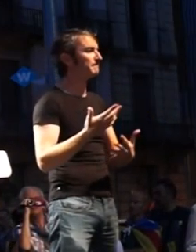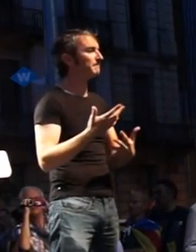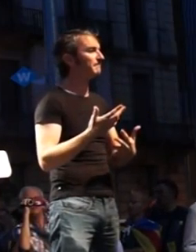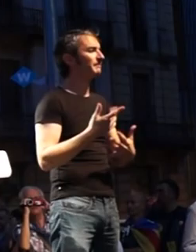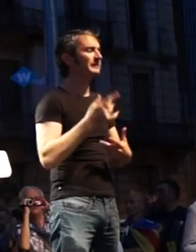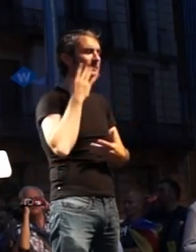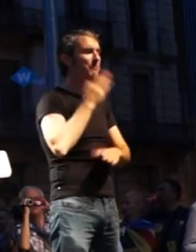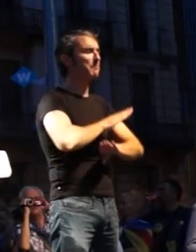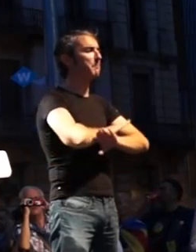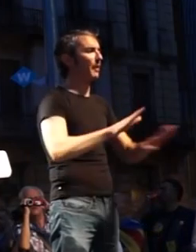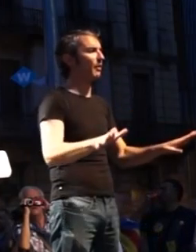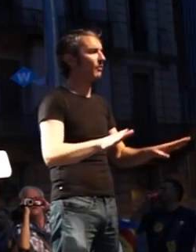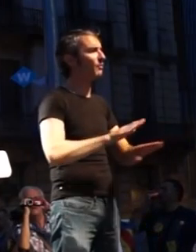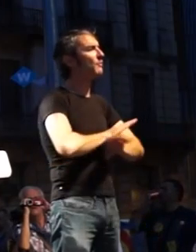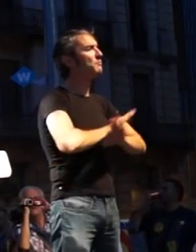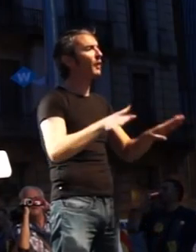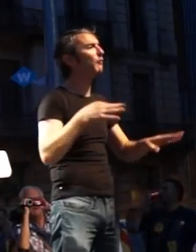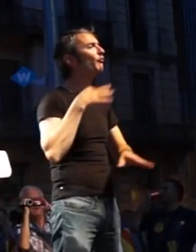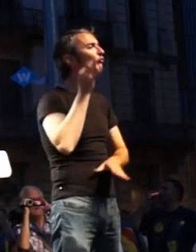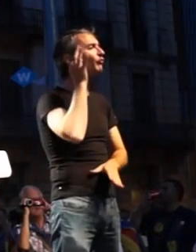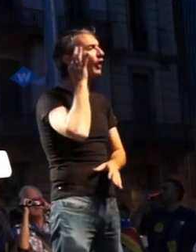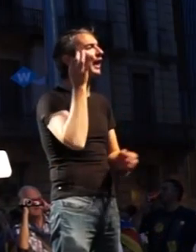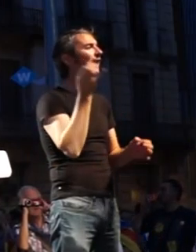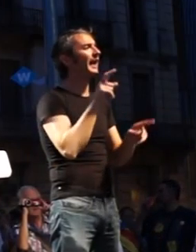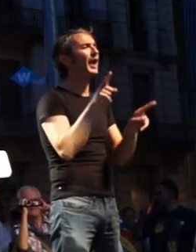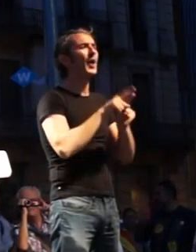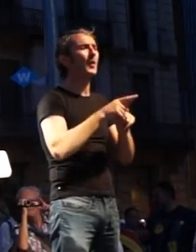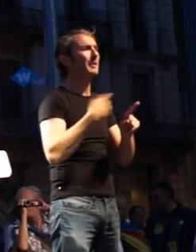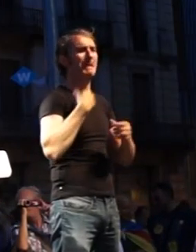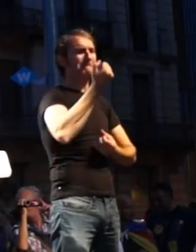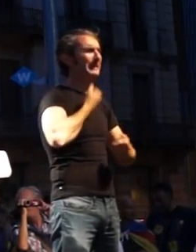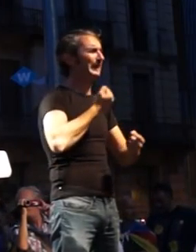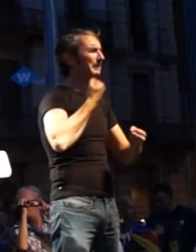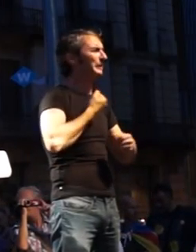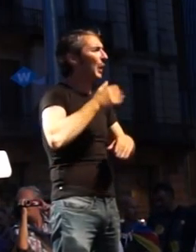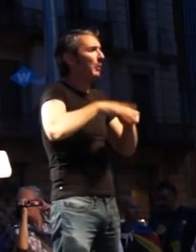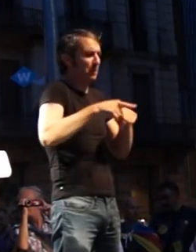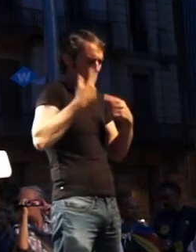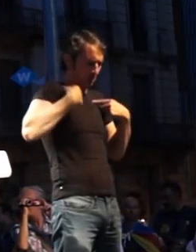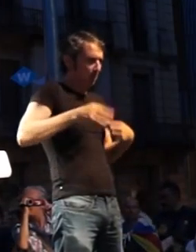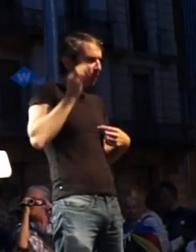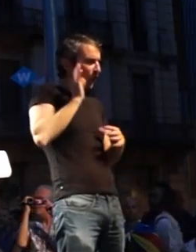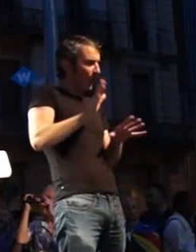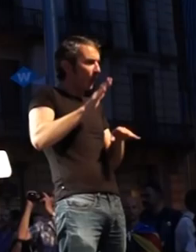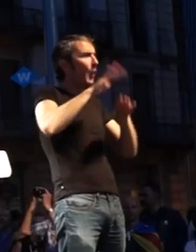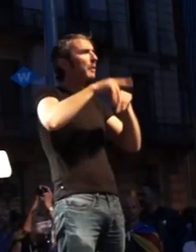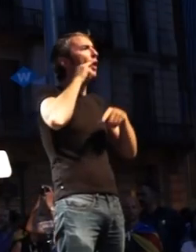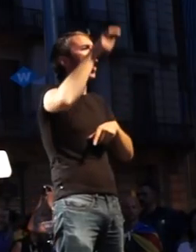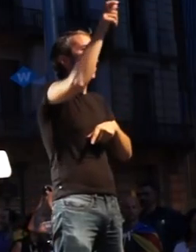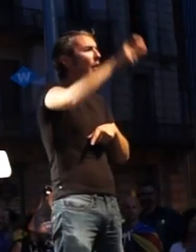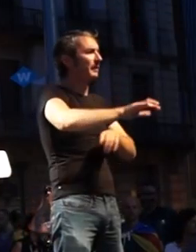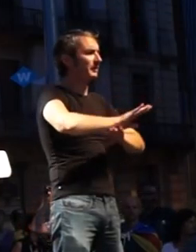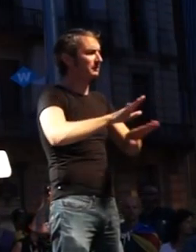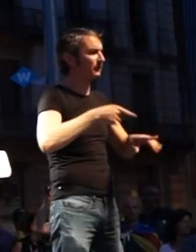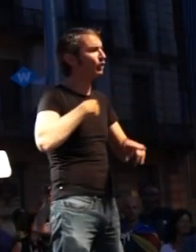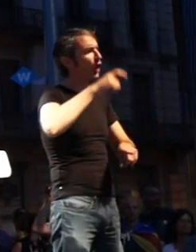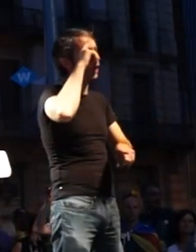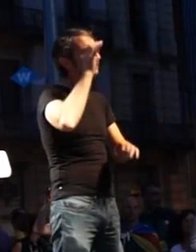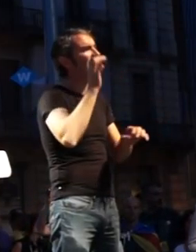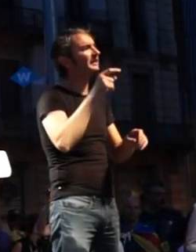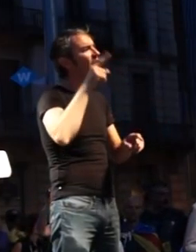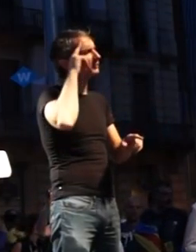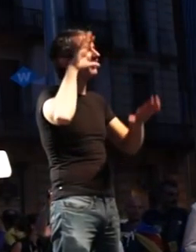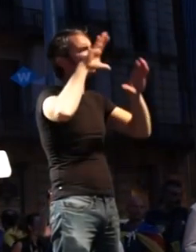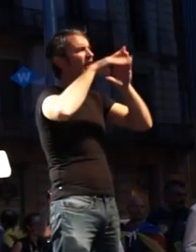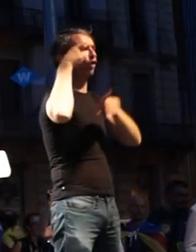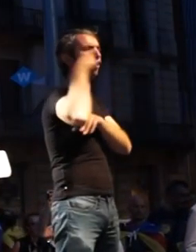n'hi ha prou. Ja n'hi ha prou de que les dones siguem assassinades pel simple fet de ser dones a mans d'homes. Perquè això té un nom i això és